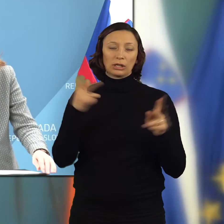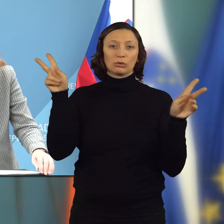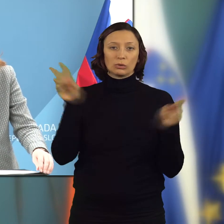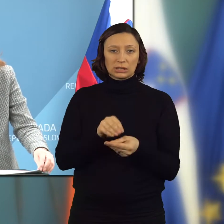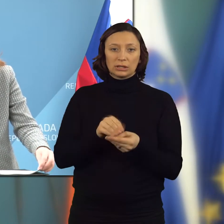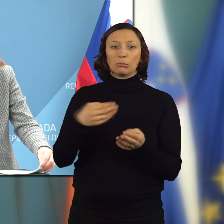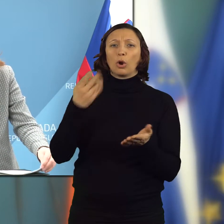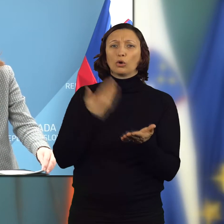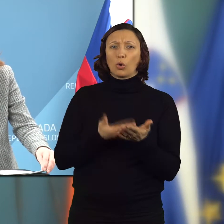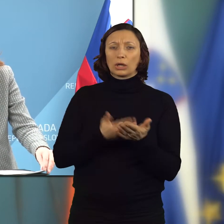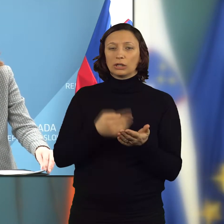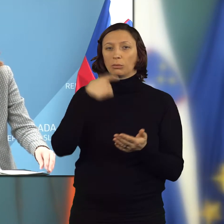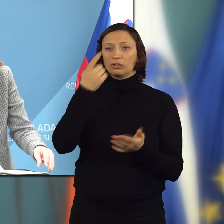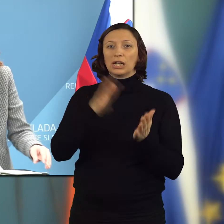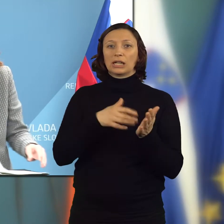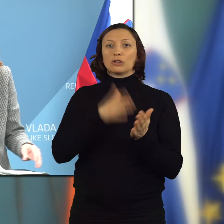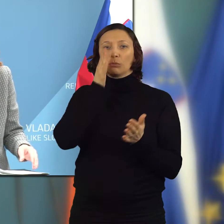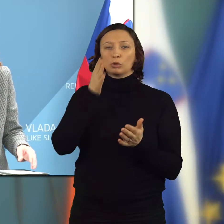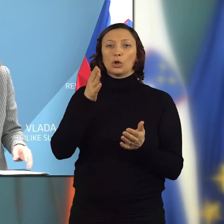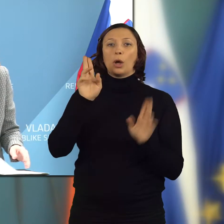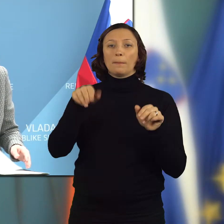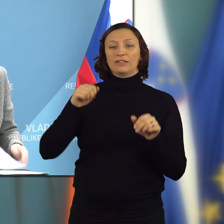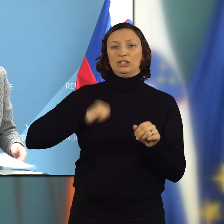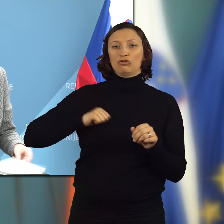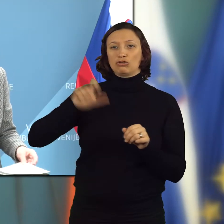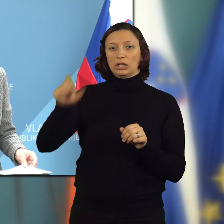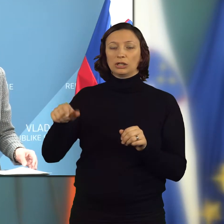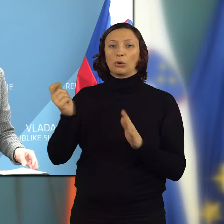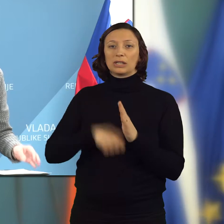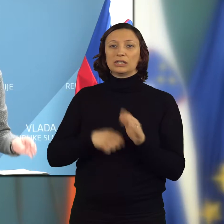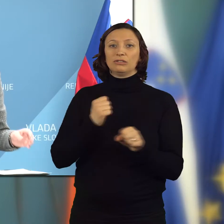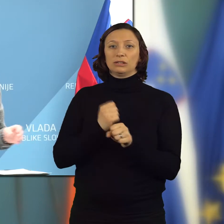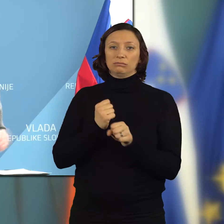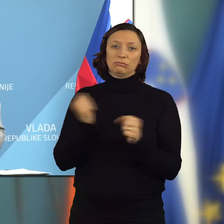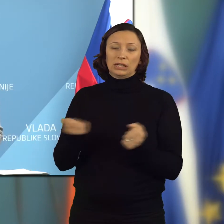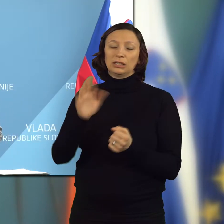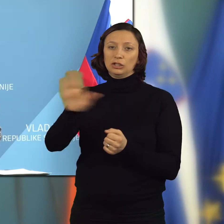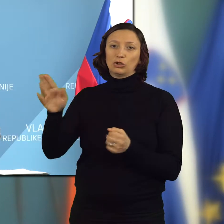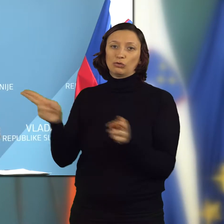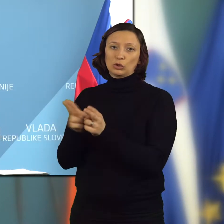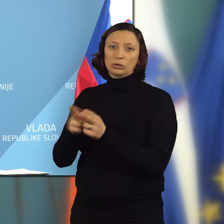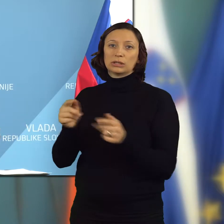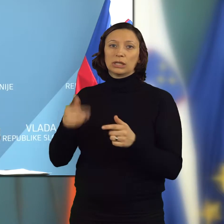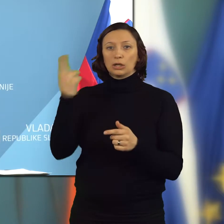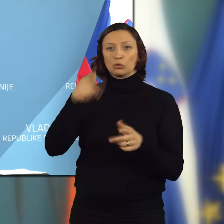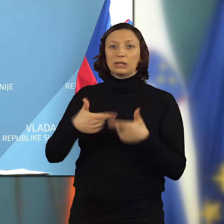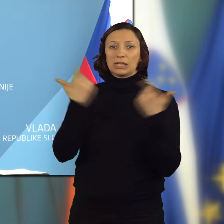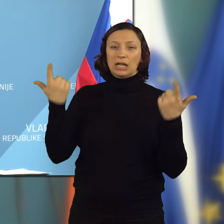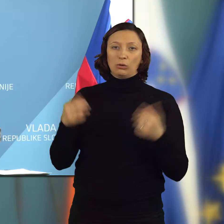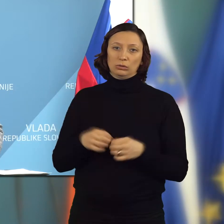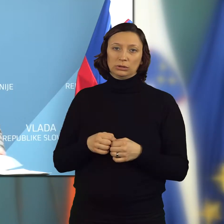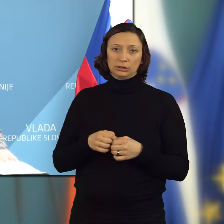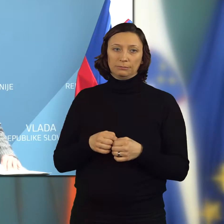enkrat strnete oziroma bolj konkretizirate, kakšne bodo pravice žrtev kaznivih dejanj njihovih svojcev, da se razume za